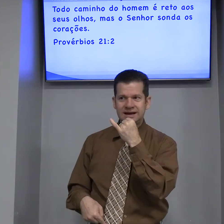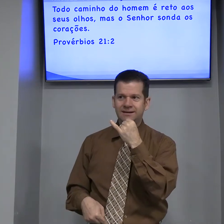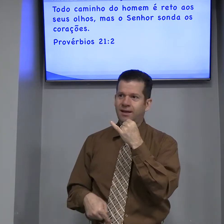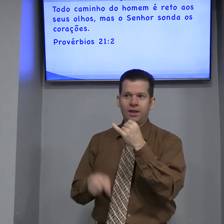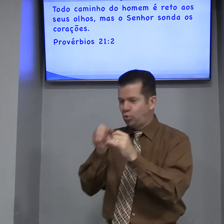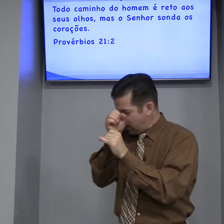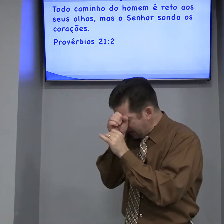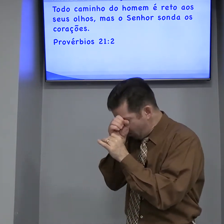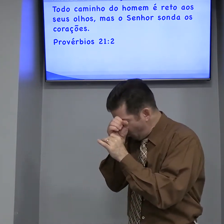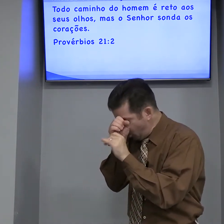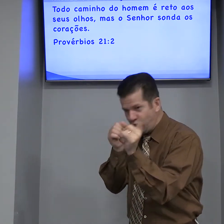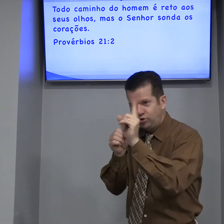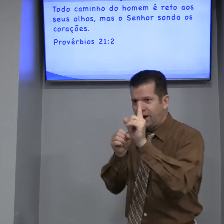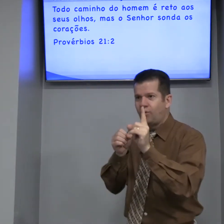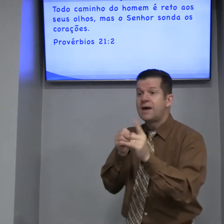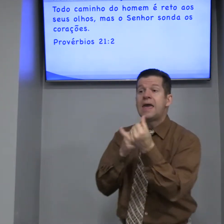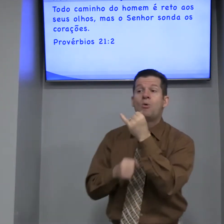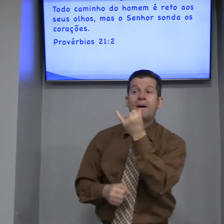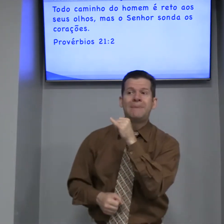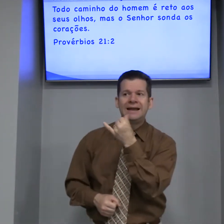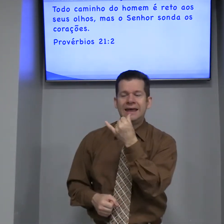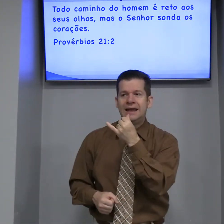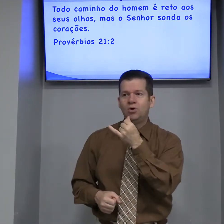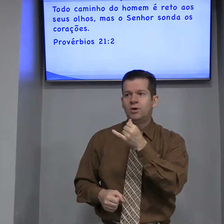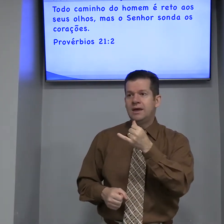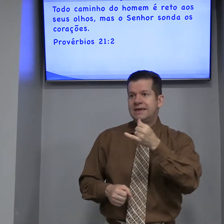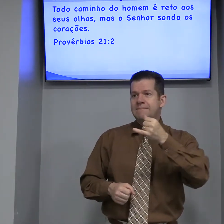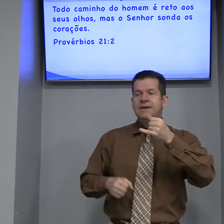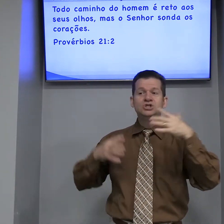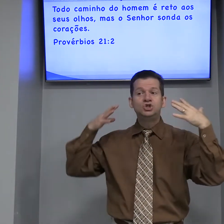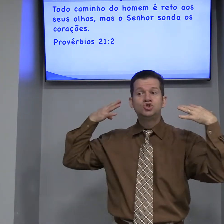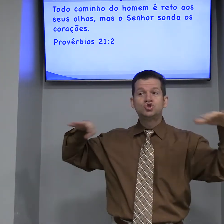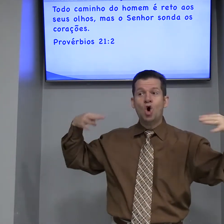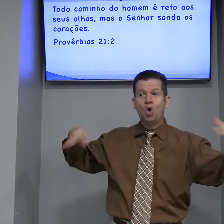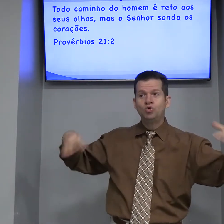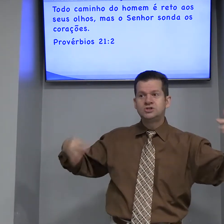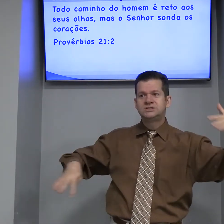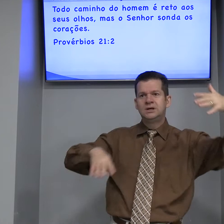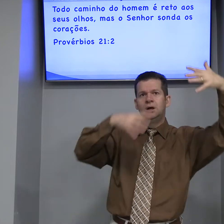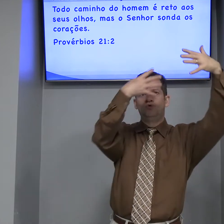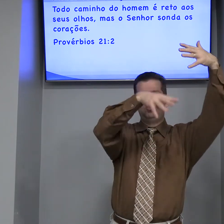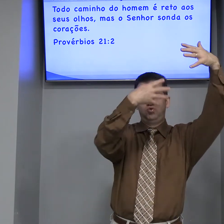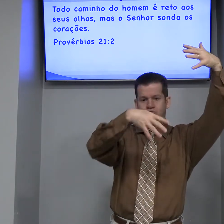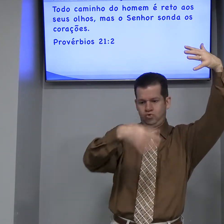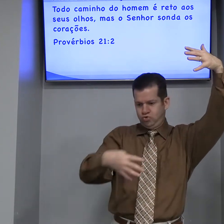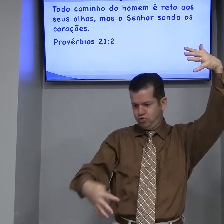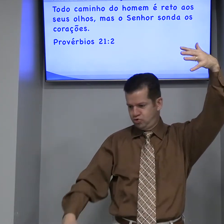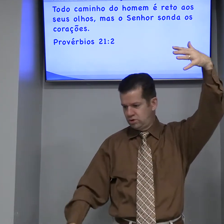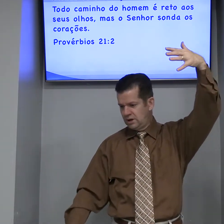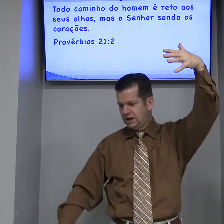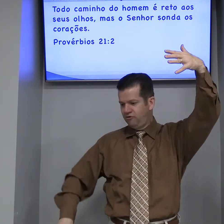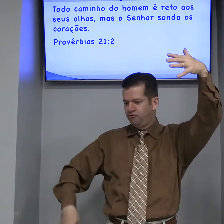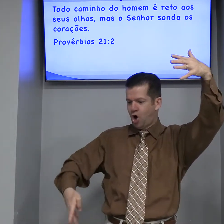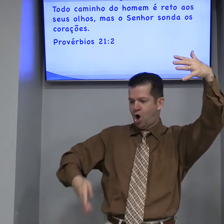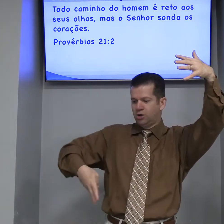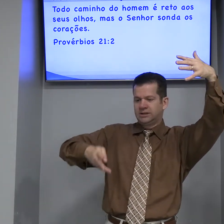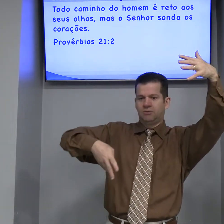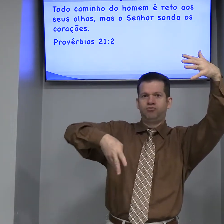certo? Não é o olho não, é um aparelho que emite sons e volta.